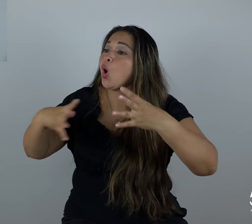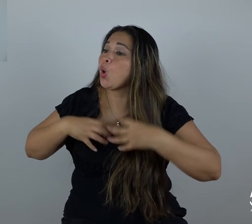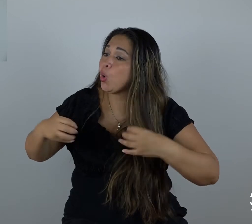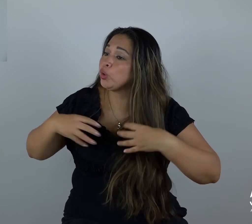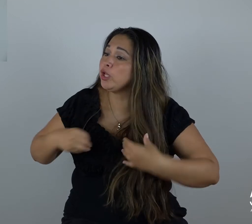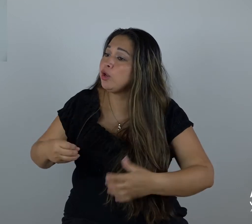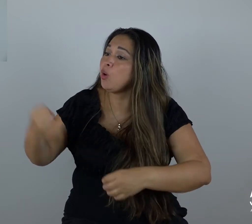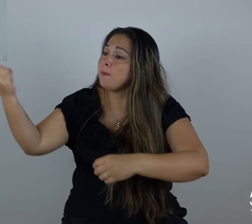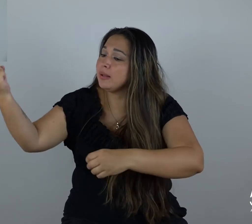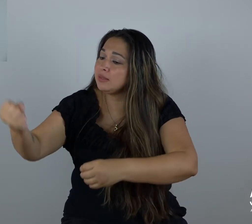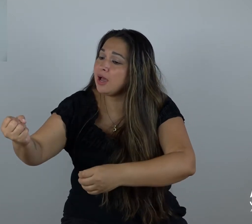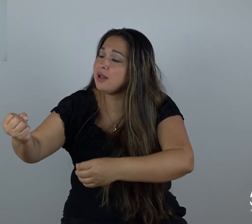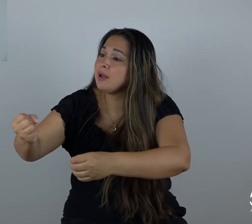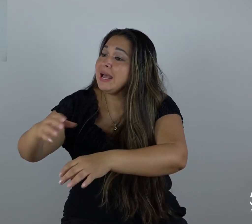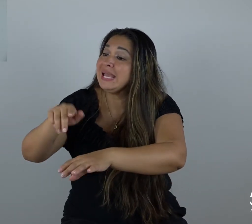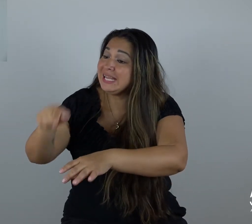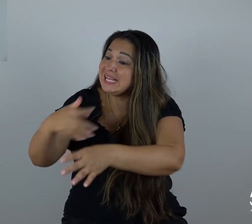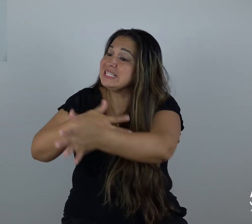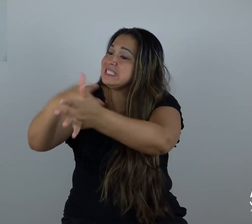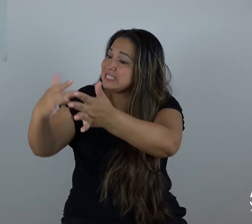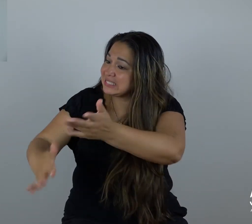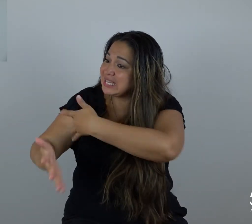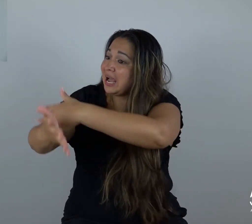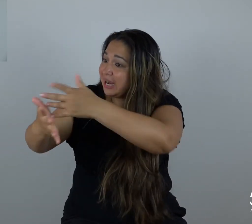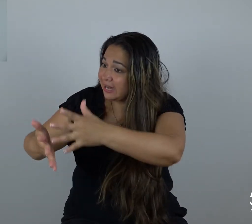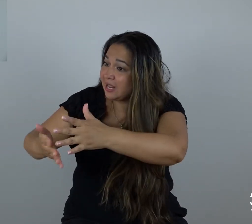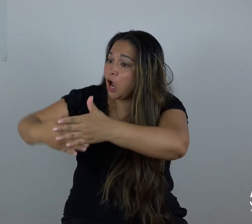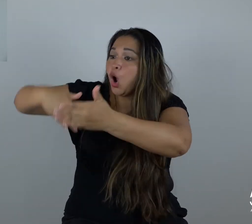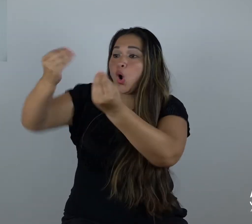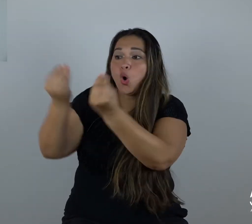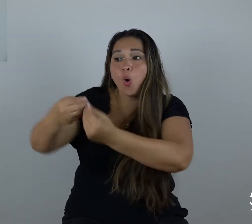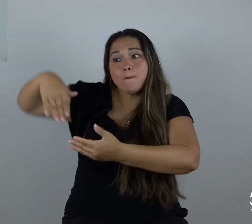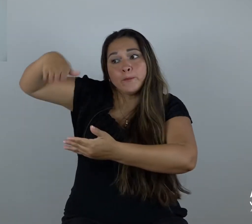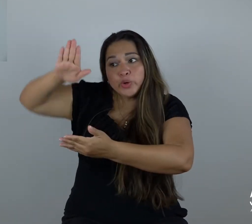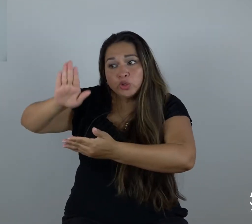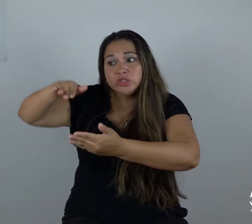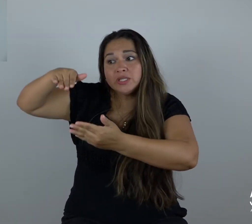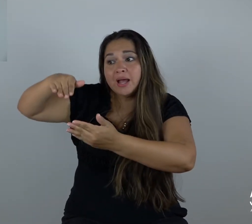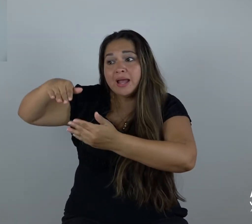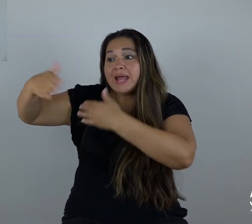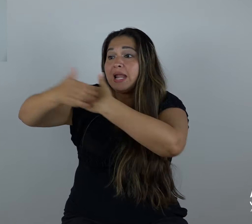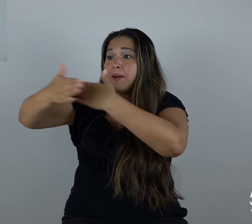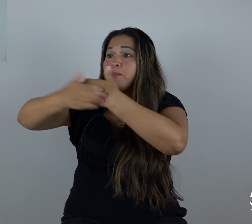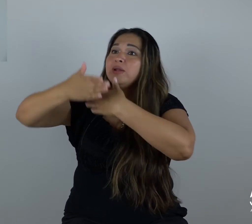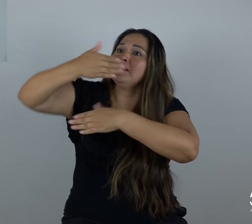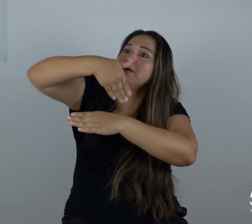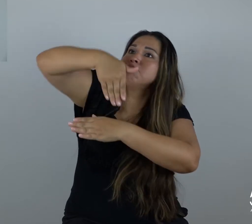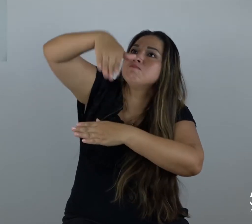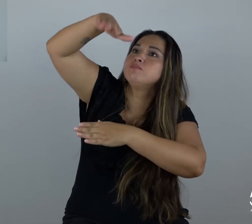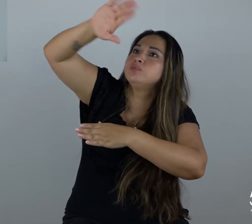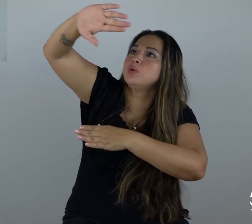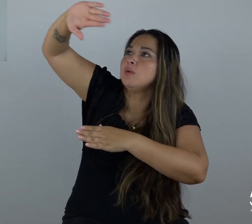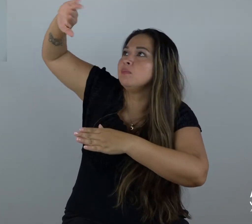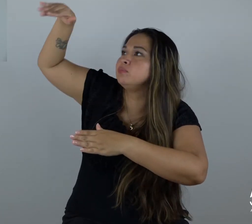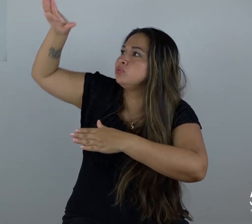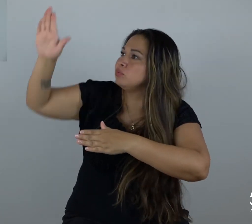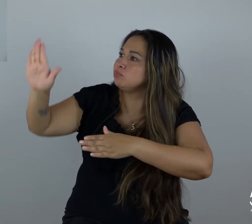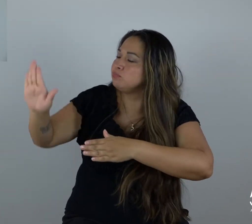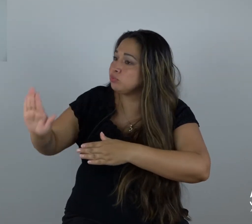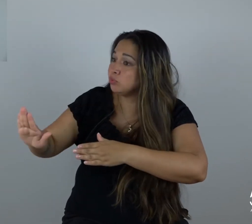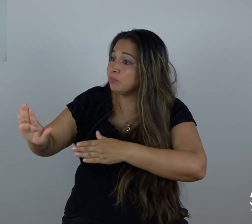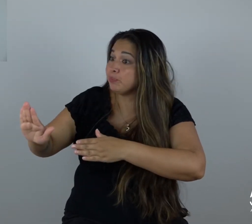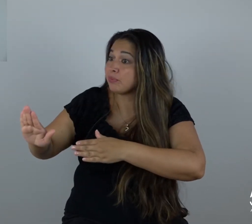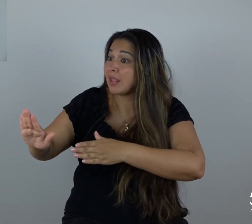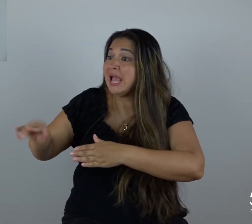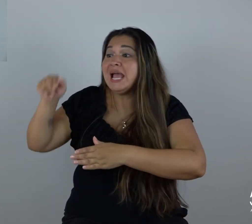con sangre. Y aquel ángel exterminador, aquel ángel de la muerte pasará. Y allí donde haya un dintel pintado con la sangre